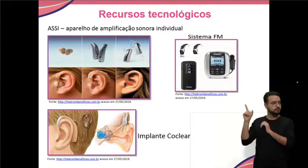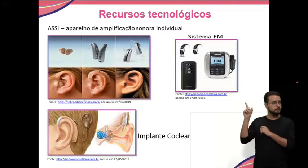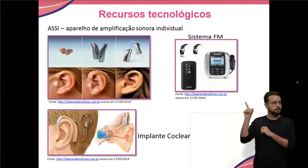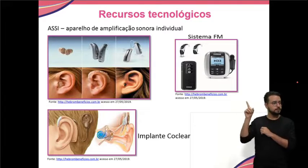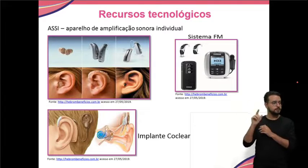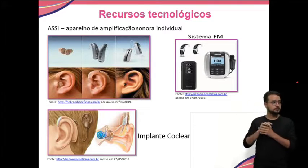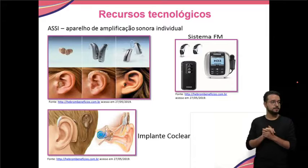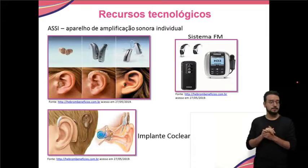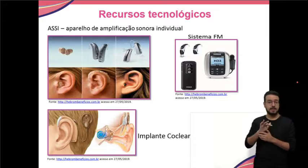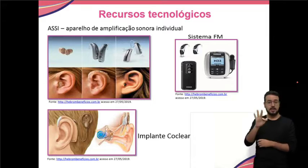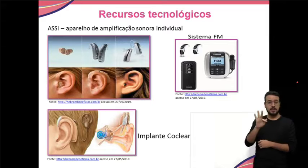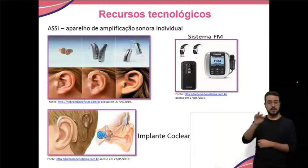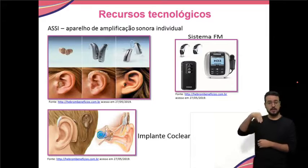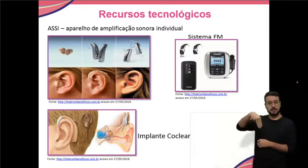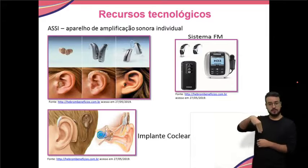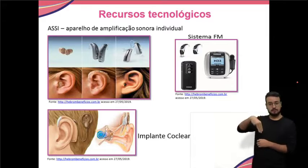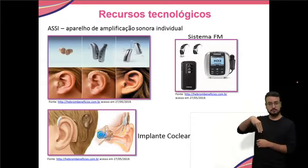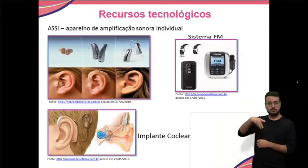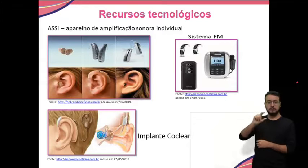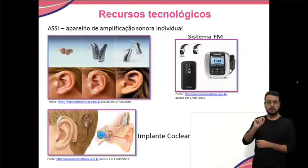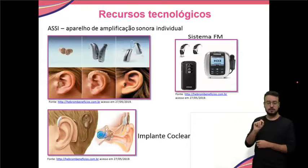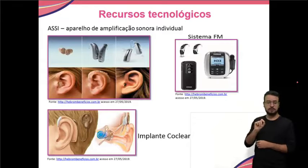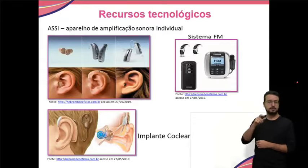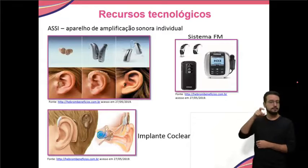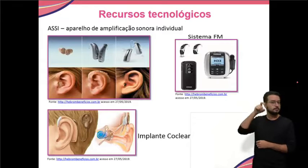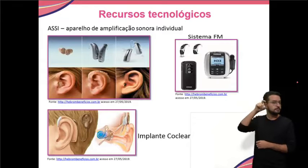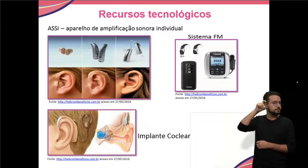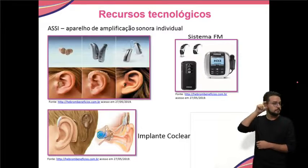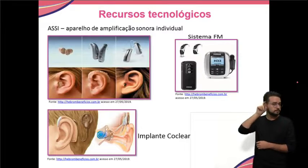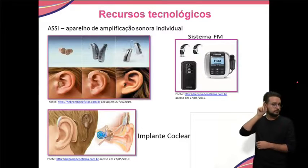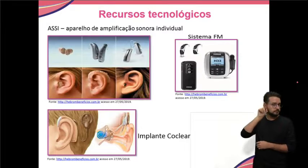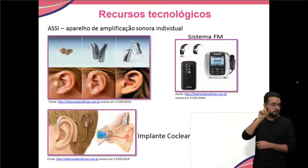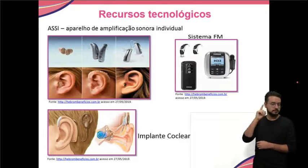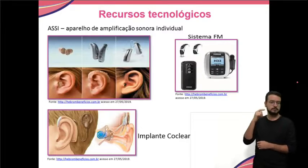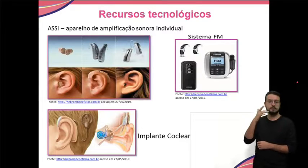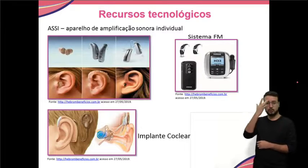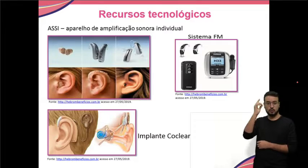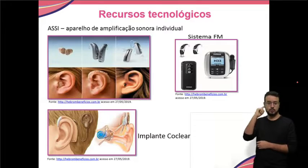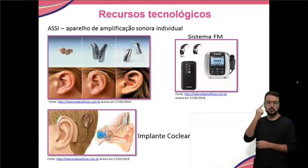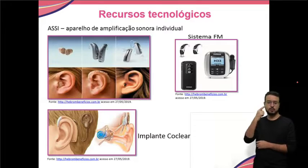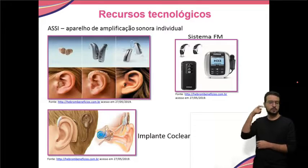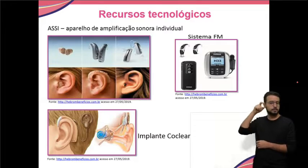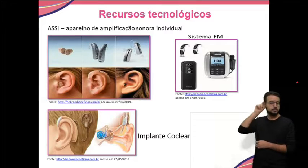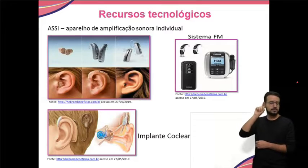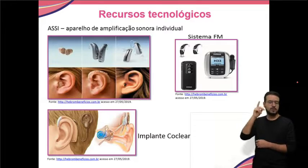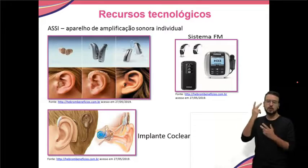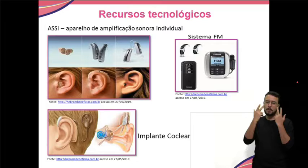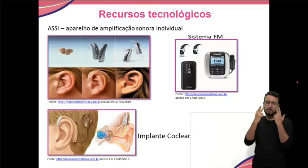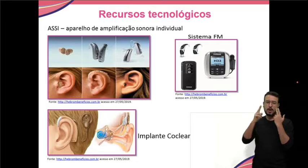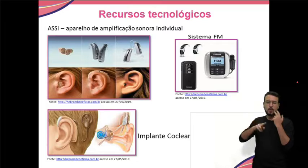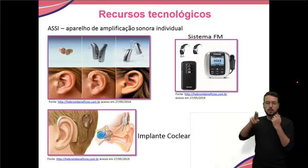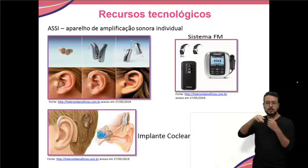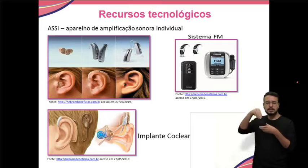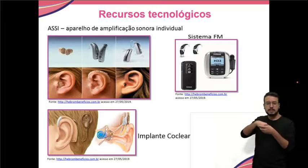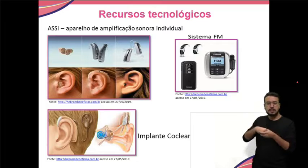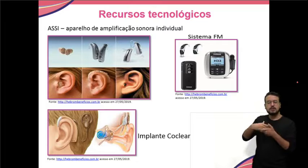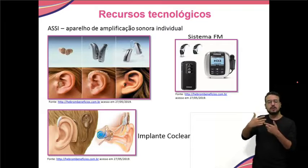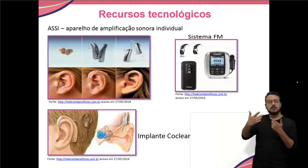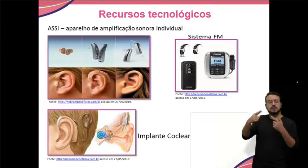né, que a pessoa surda coloca no ouvido. Normalmente utilizado em salas de aula, então os professores colocam um microfone,